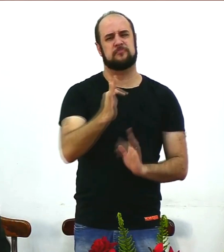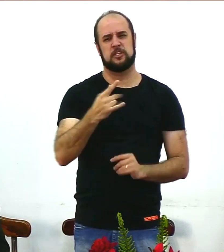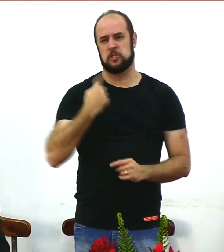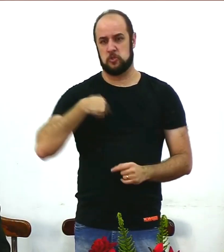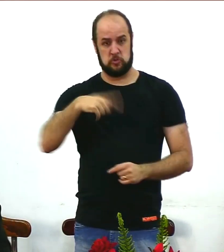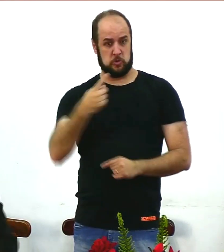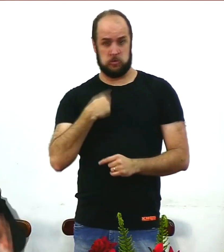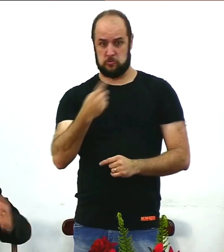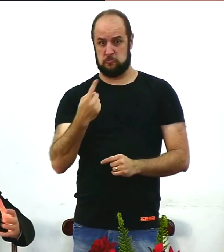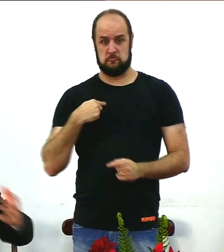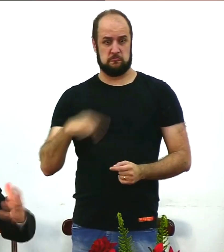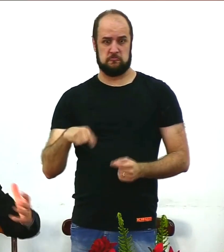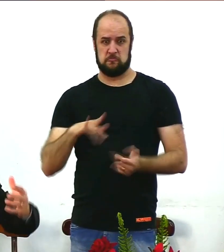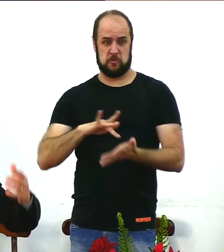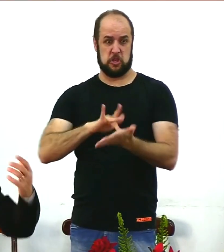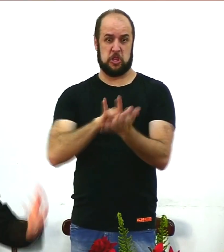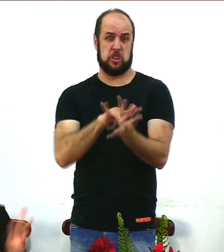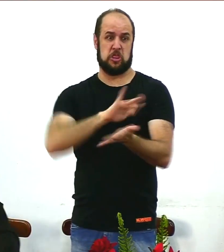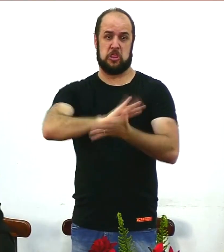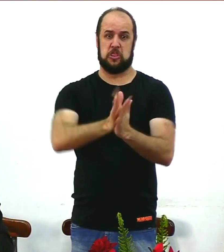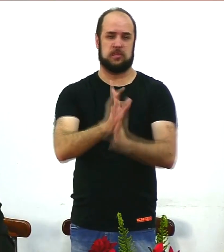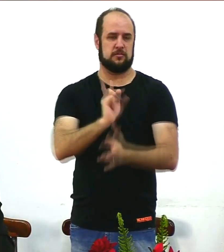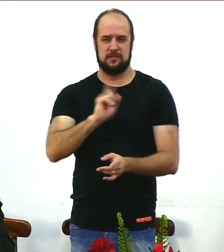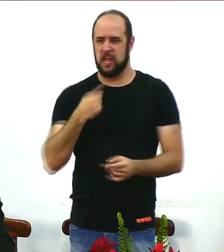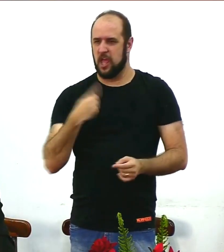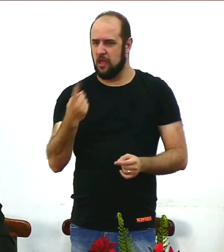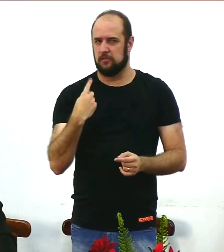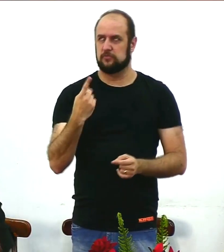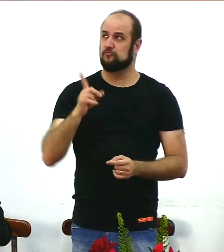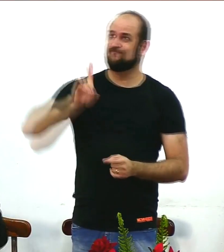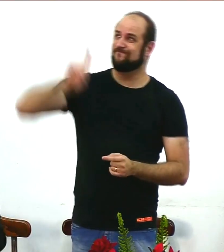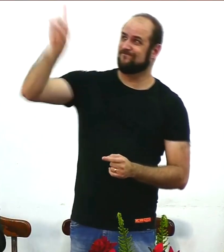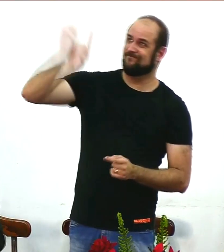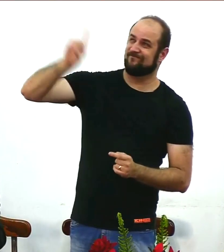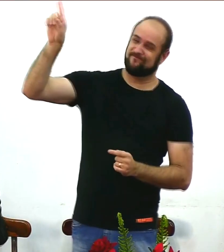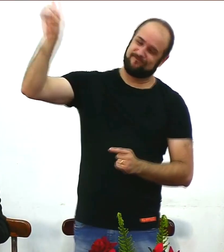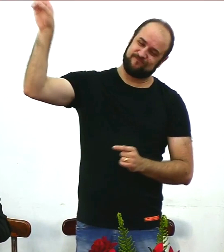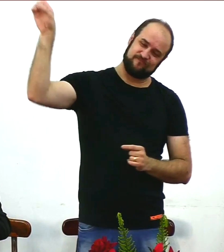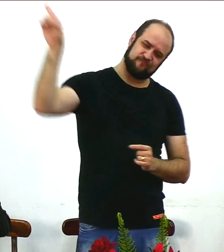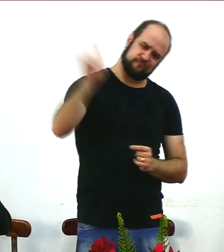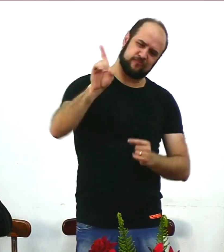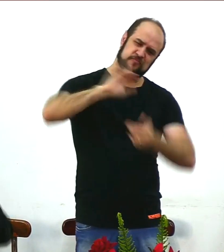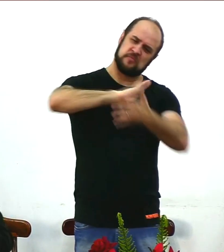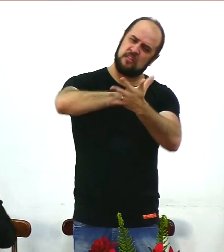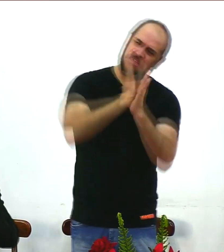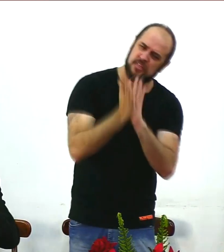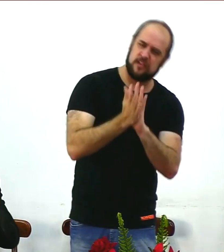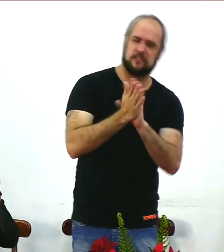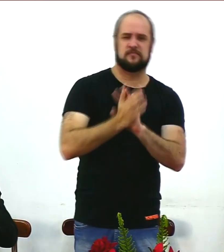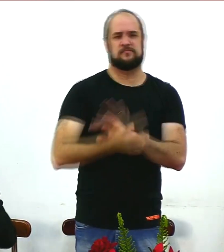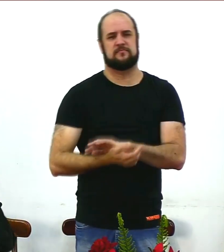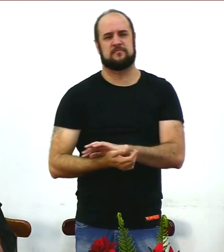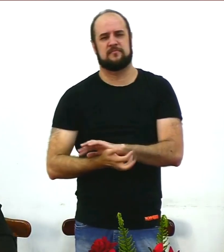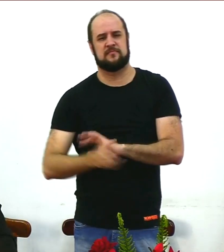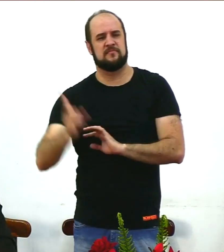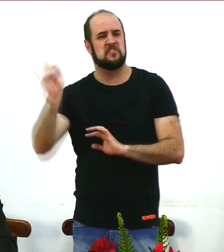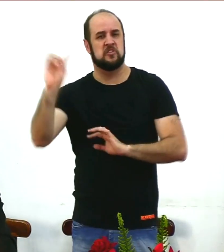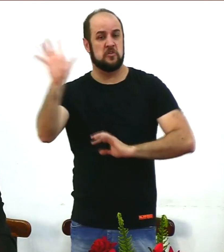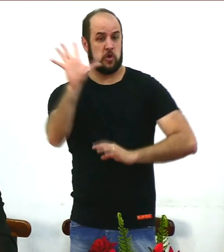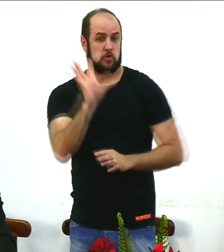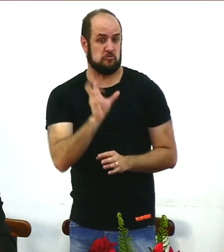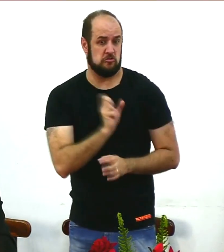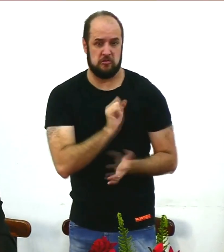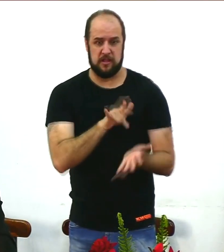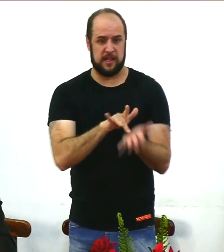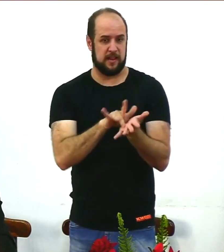Porque, primeiro de tudo, quem faz justiça contra os inimigos de Deus não somos nós, é Deus. Mas uma coisa